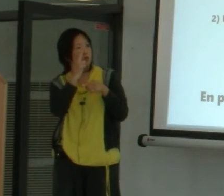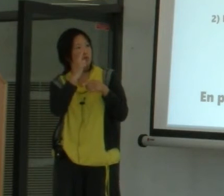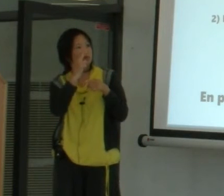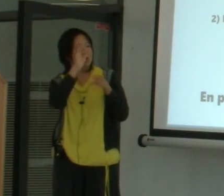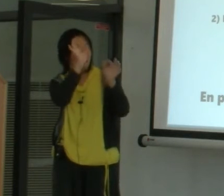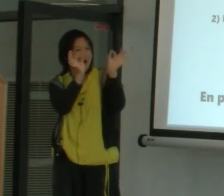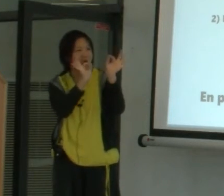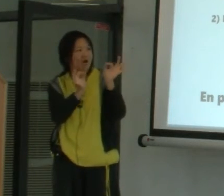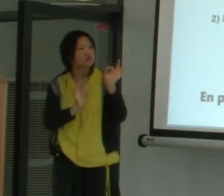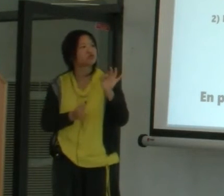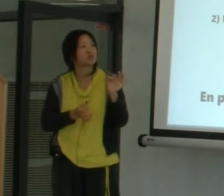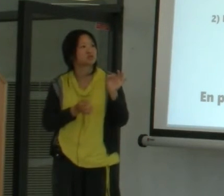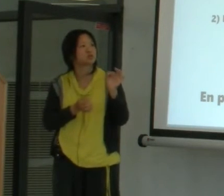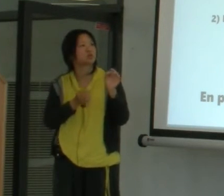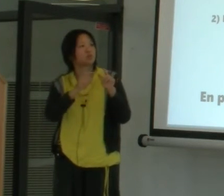Ça commence.